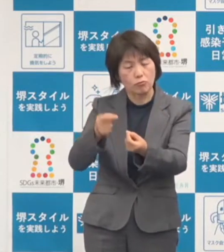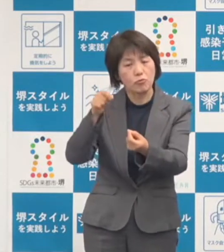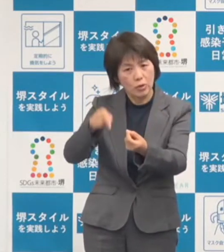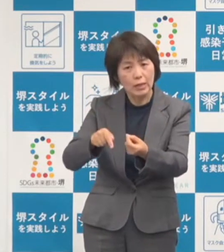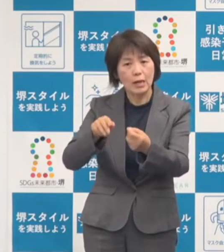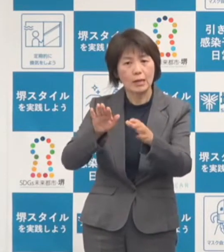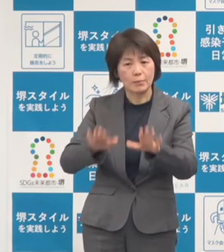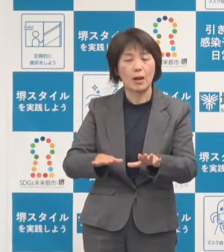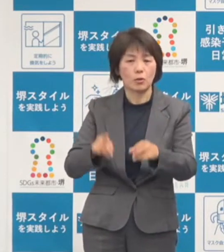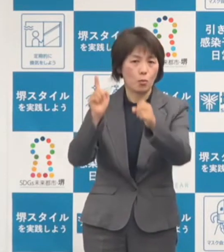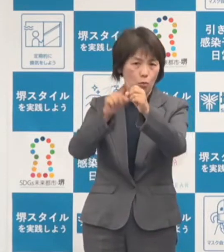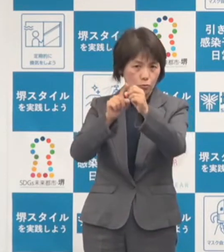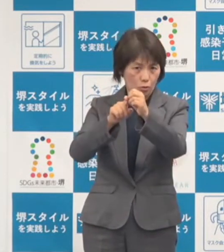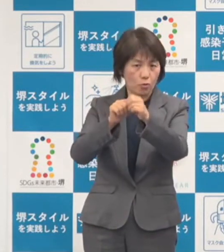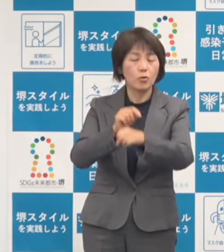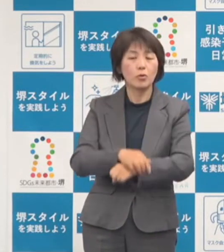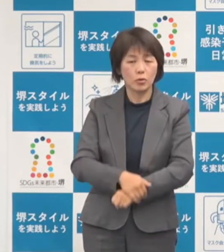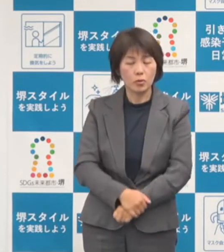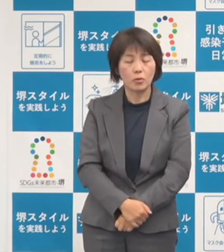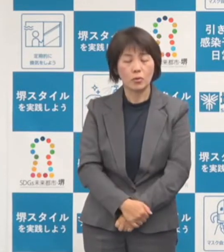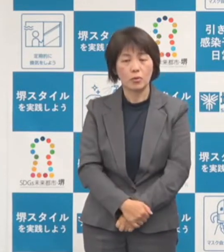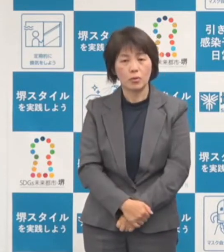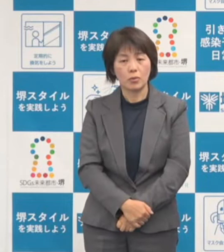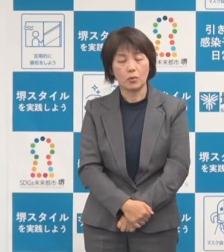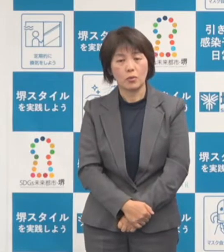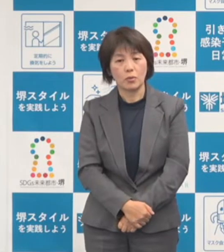標でございます。